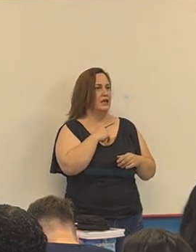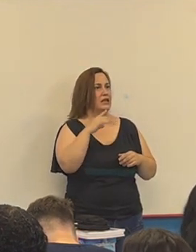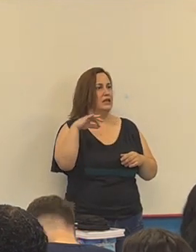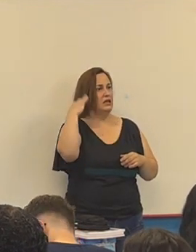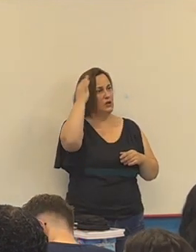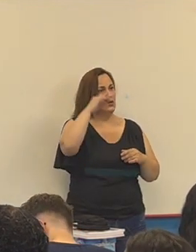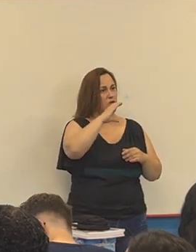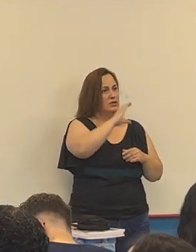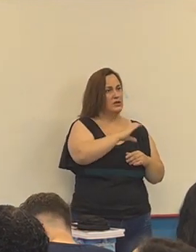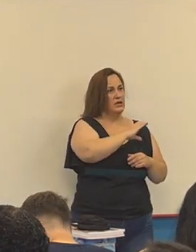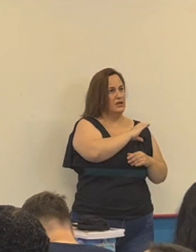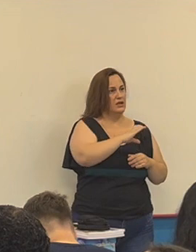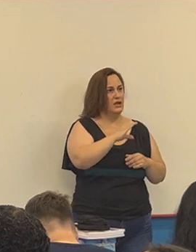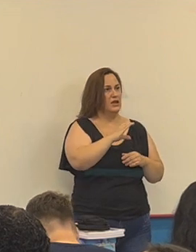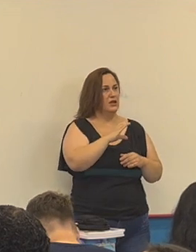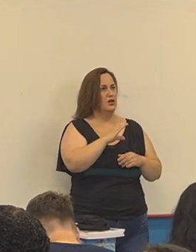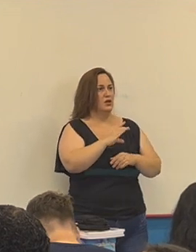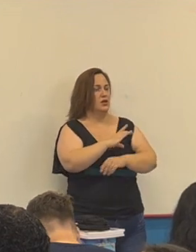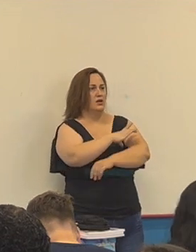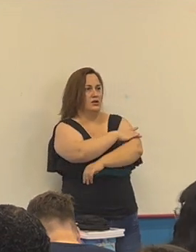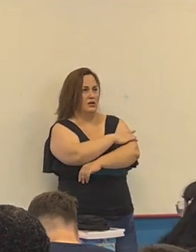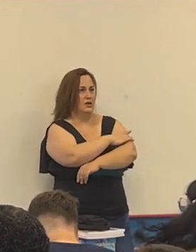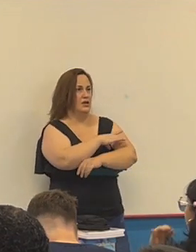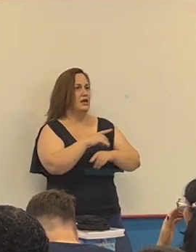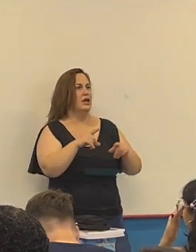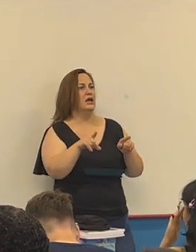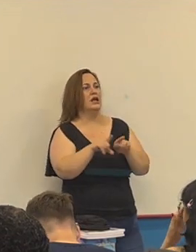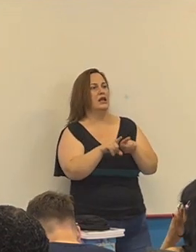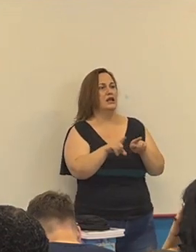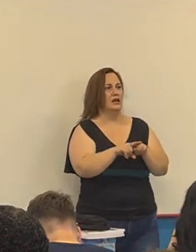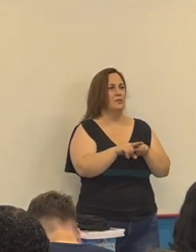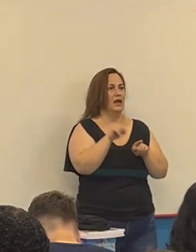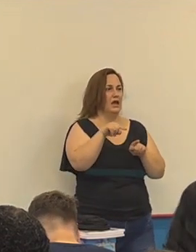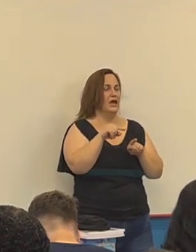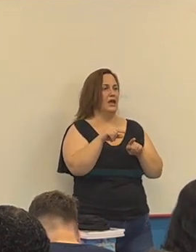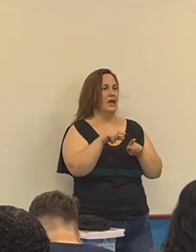Isso. Isso. Isso também está ligado na